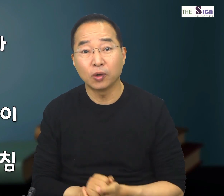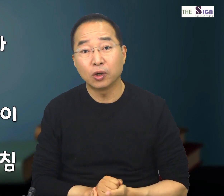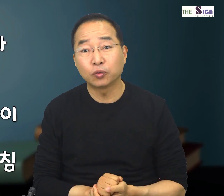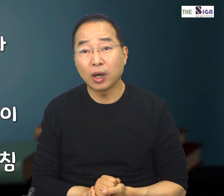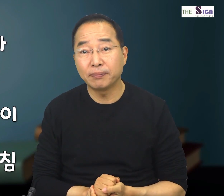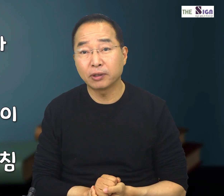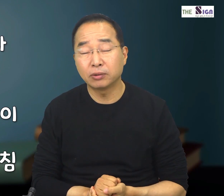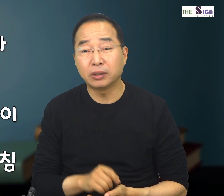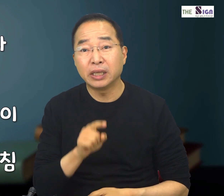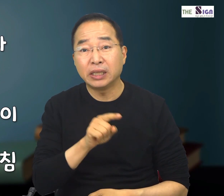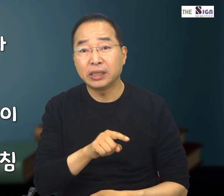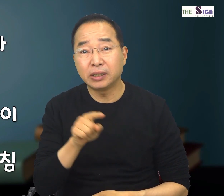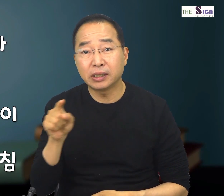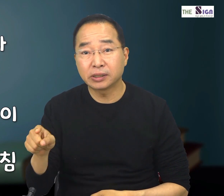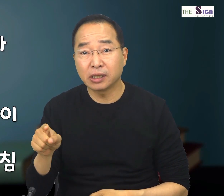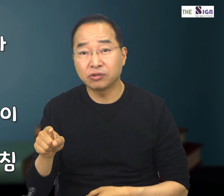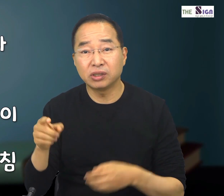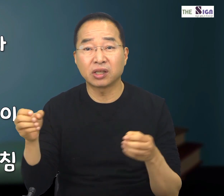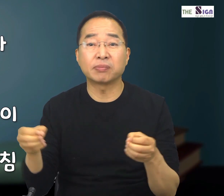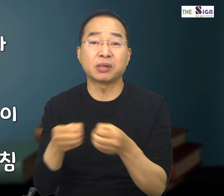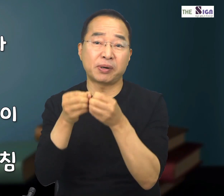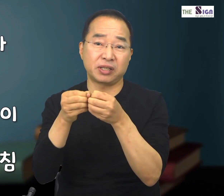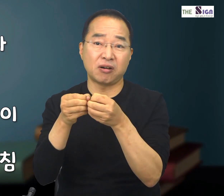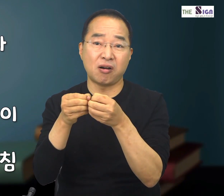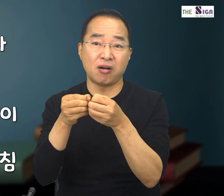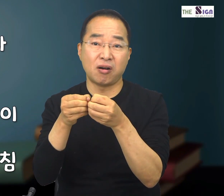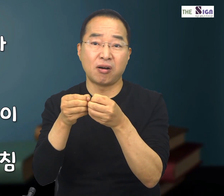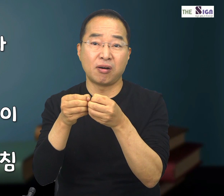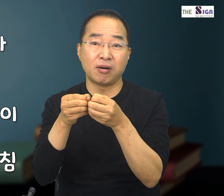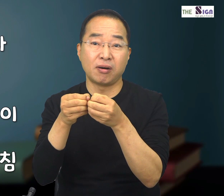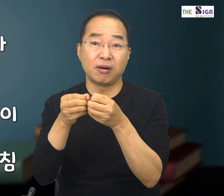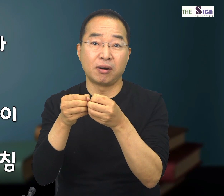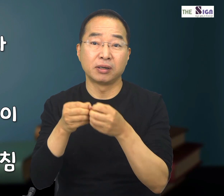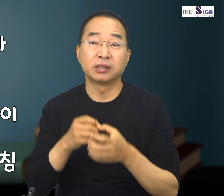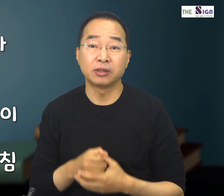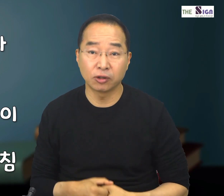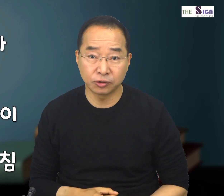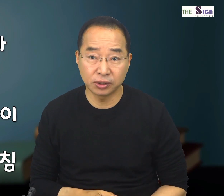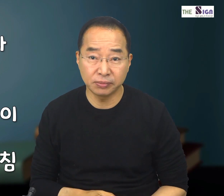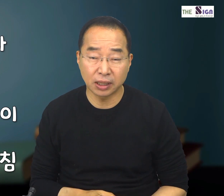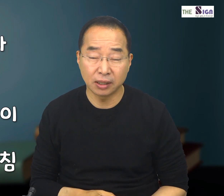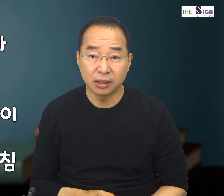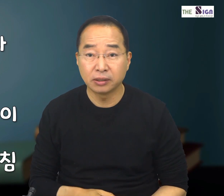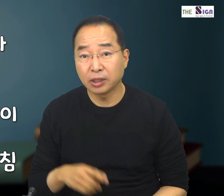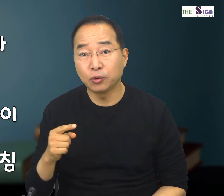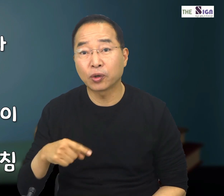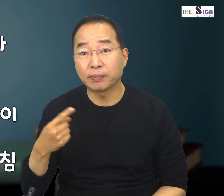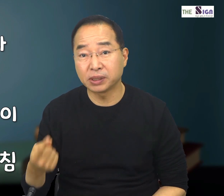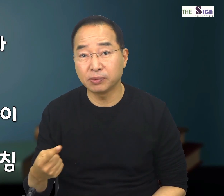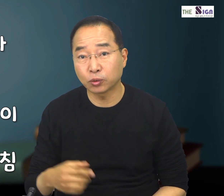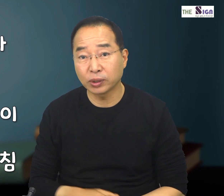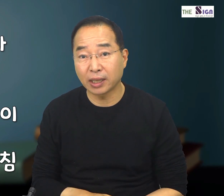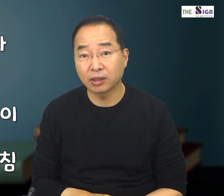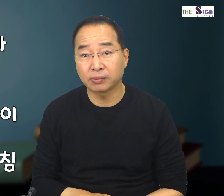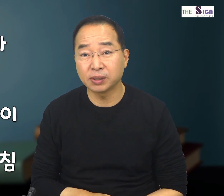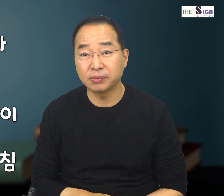또 한편으로 일이나 스케줄이 겹쳐버린 거 그런 것도 씁니다. 근데 이 겹침이 또 다른 겹침이